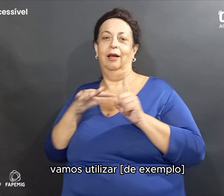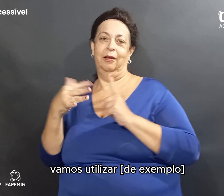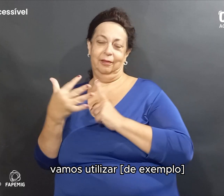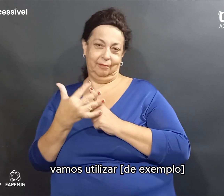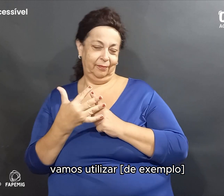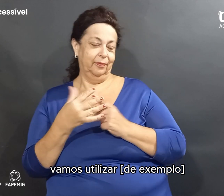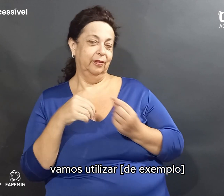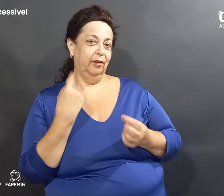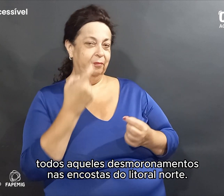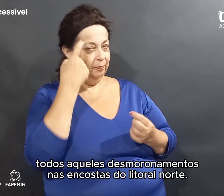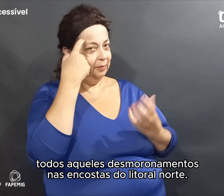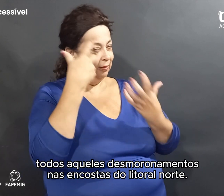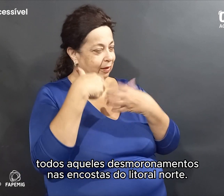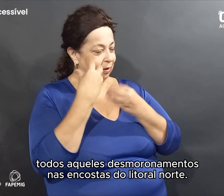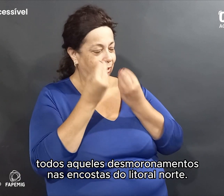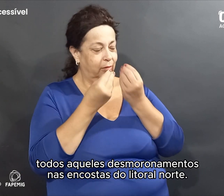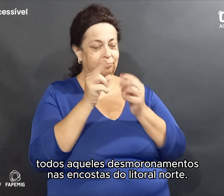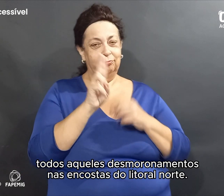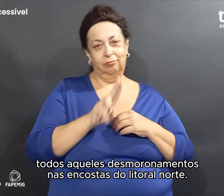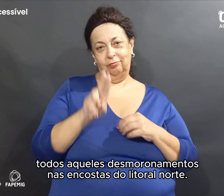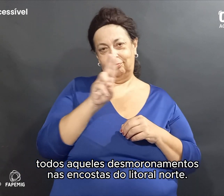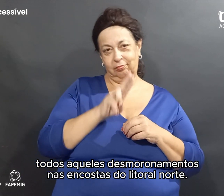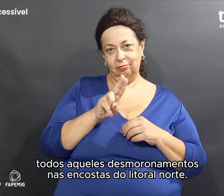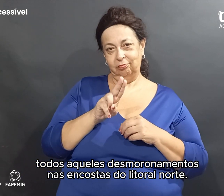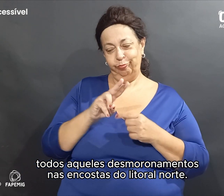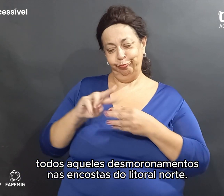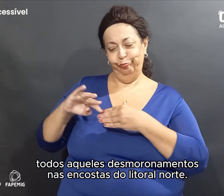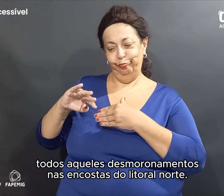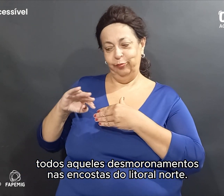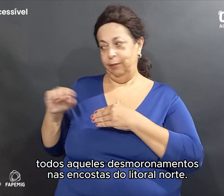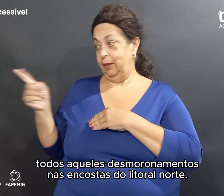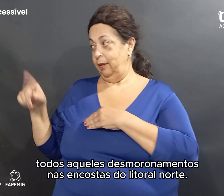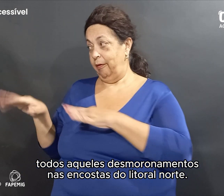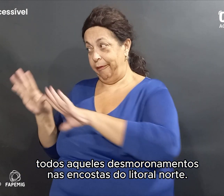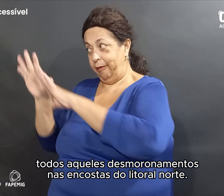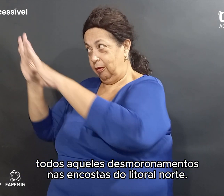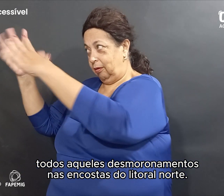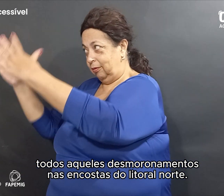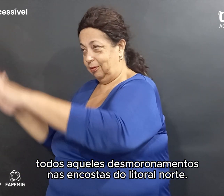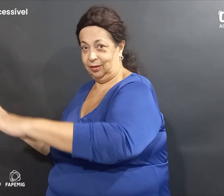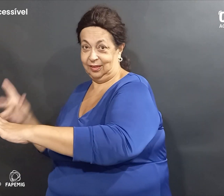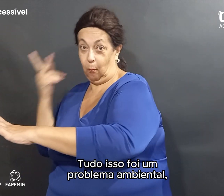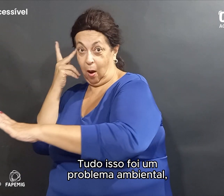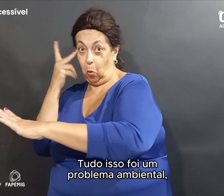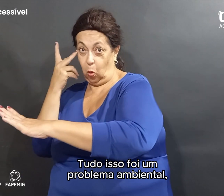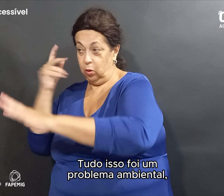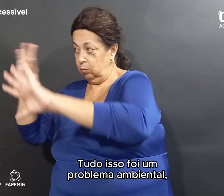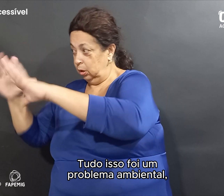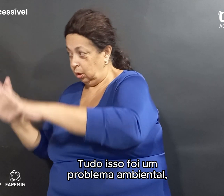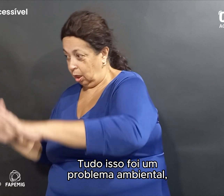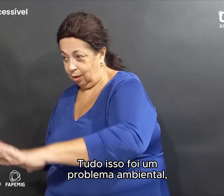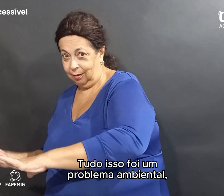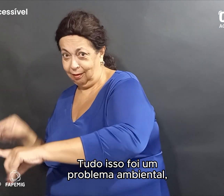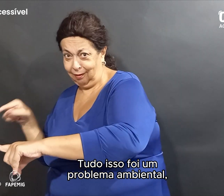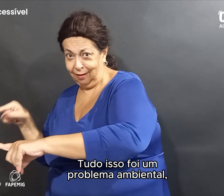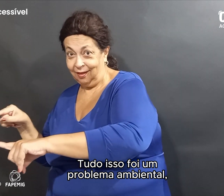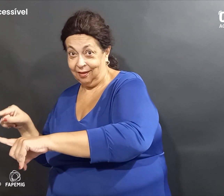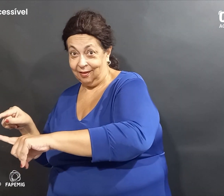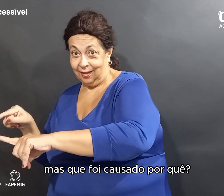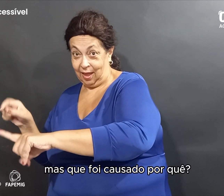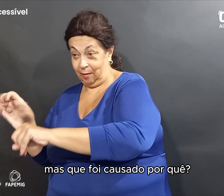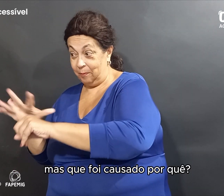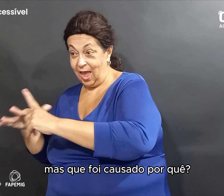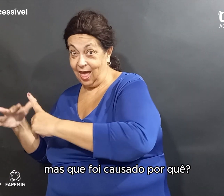vamos utilizar todos aqueles desmoronamentos nas encostas ali do litoral norte. Tudo isso foi um problema